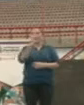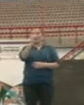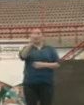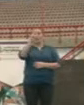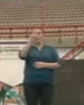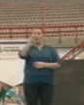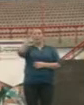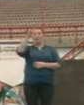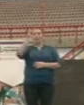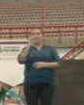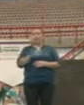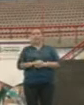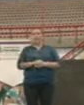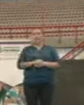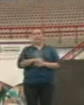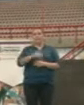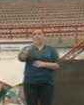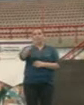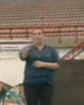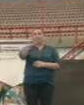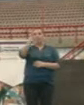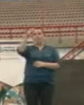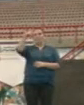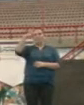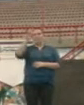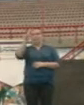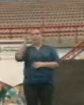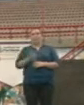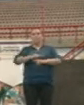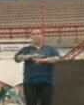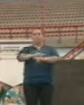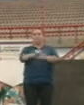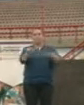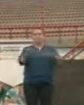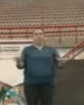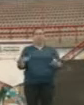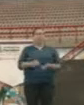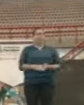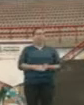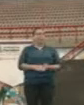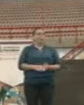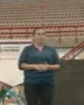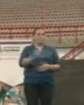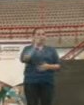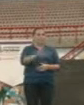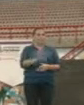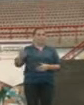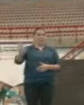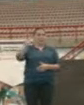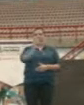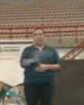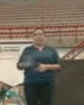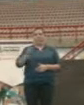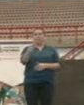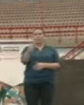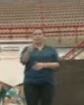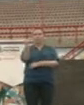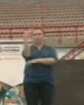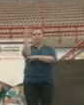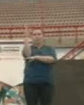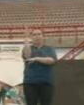do Oriente era no Oriente Médio. O Oriente Médio é deserto. Deserto tem madeira? Não. Então lá, madeira é